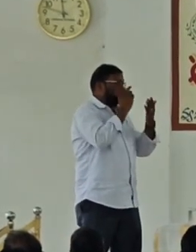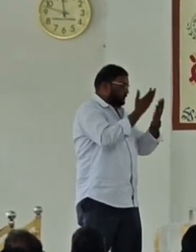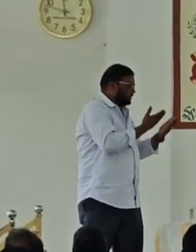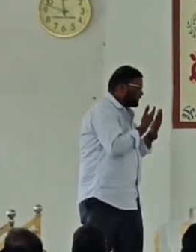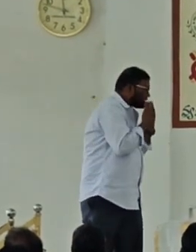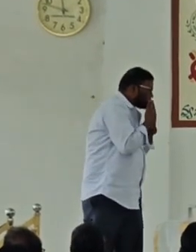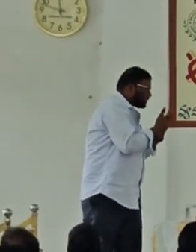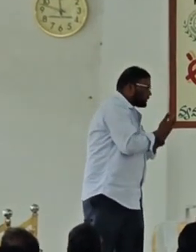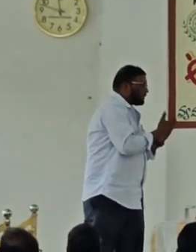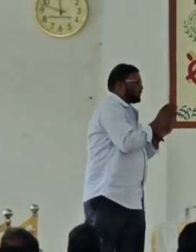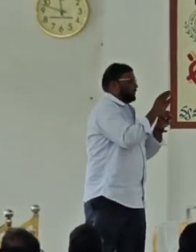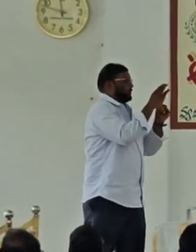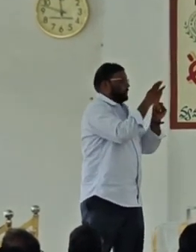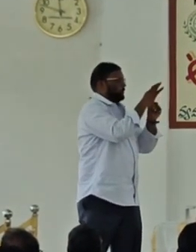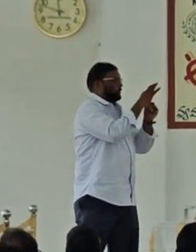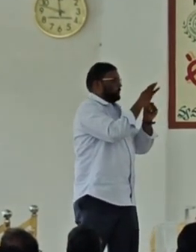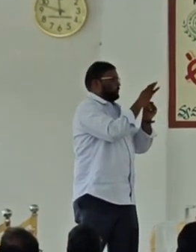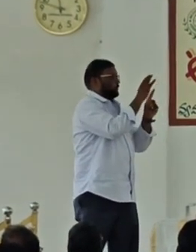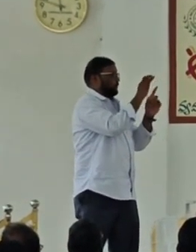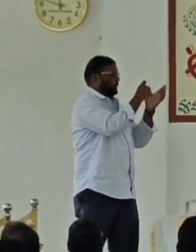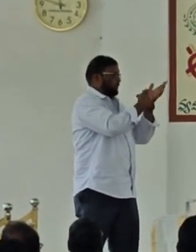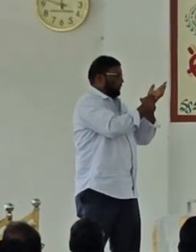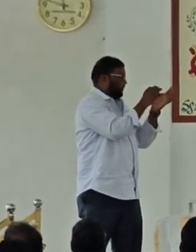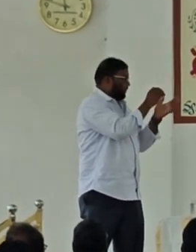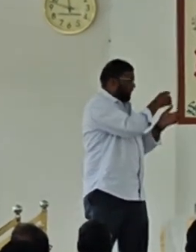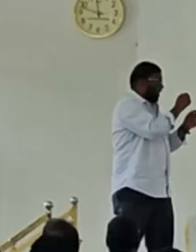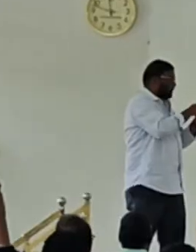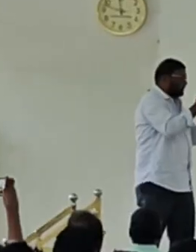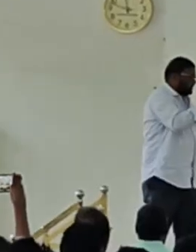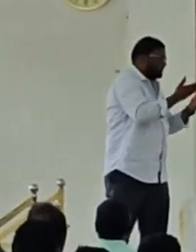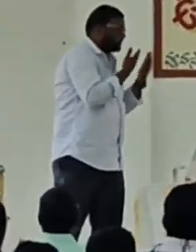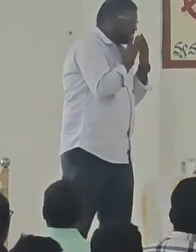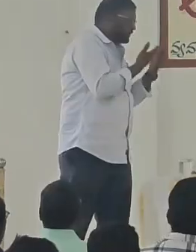ప్రెసిడెంట్గా మాట్లాడుతున్నాను. విజయవాడ నుంచి వచ్చాను.